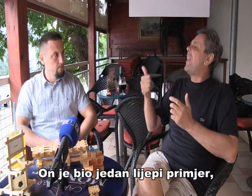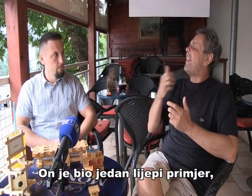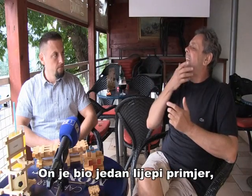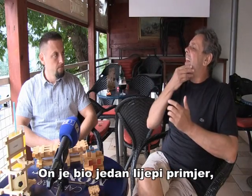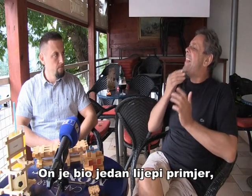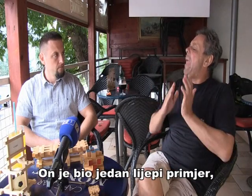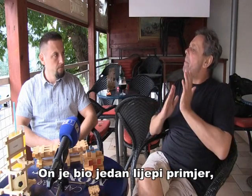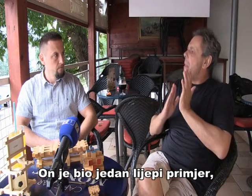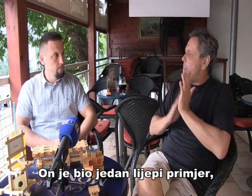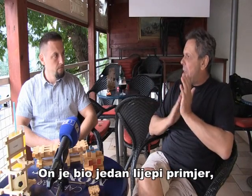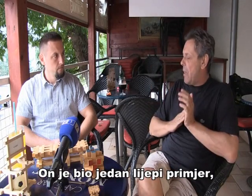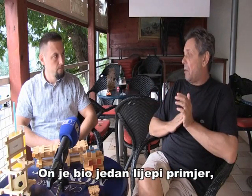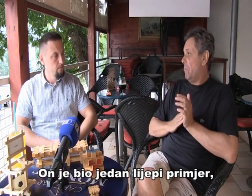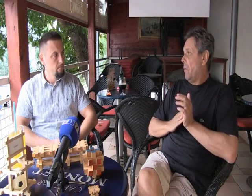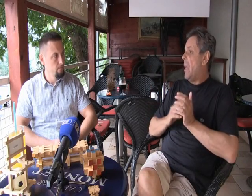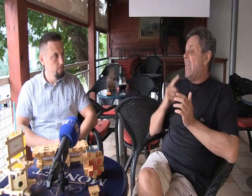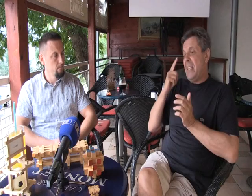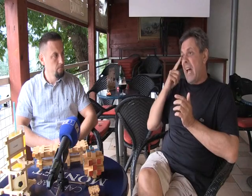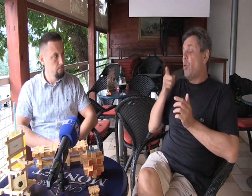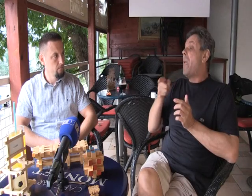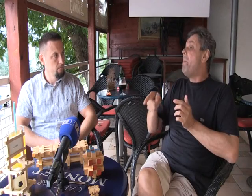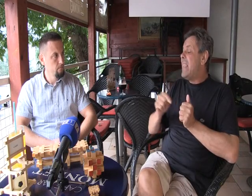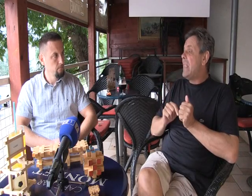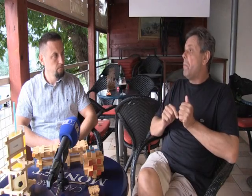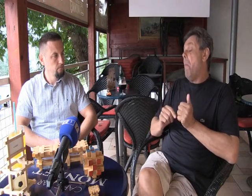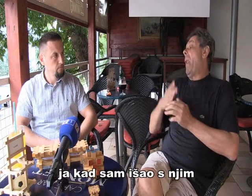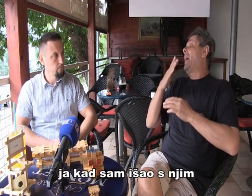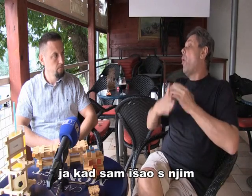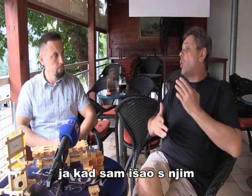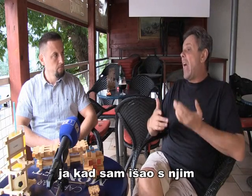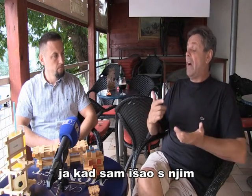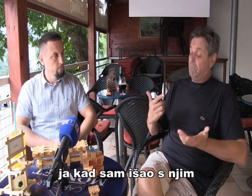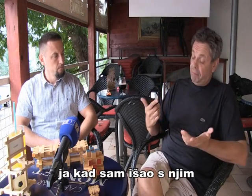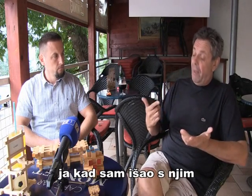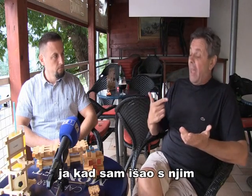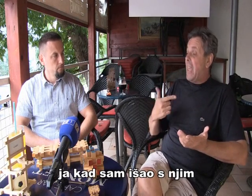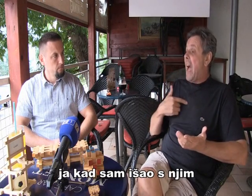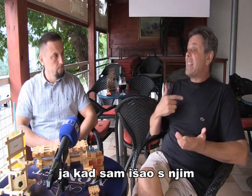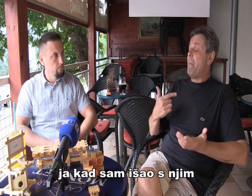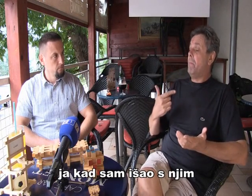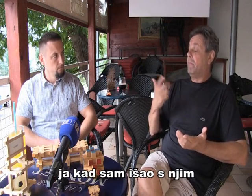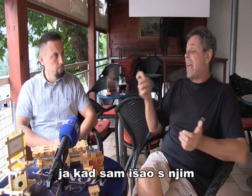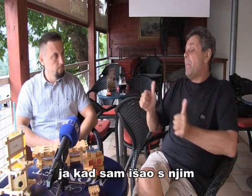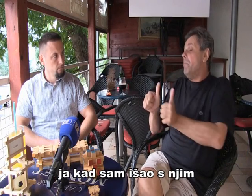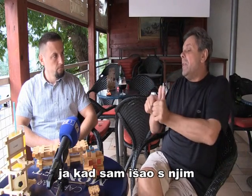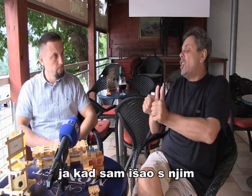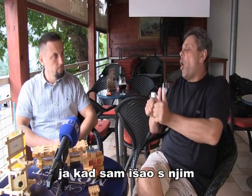jedan lijepi primjer. Zato i mislim, pa na kraju krajeva, ja sam, kad sam išao s